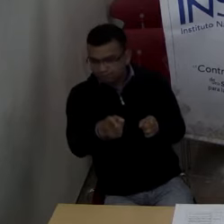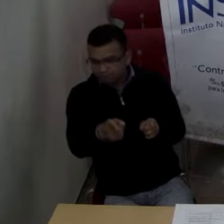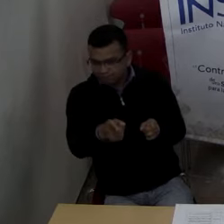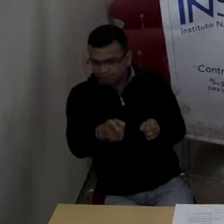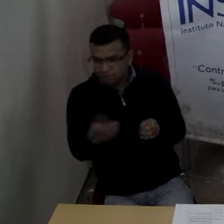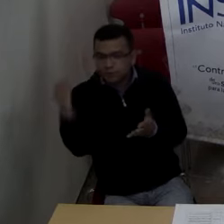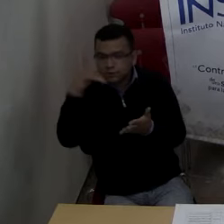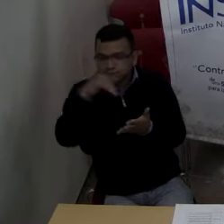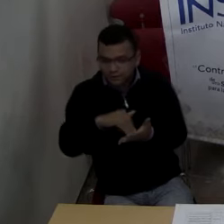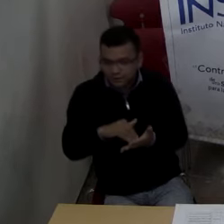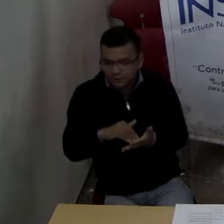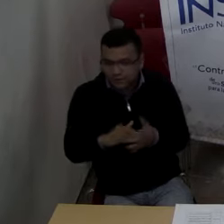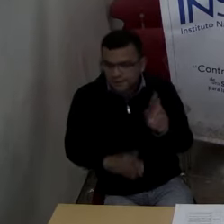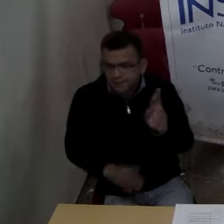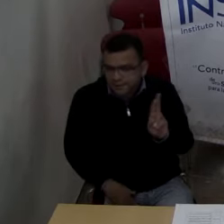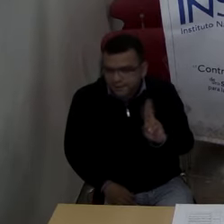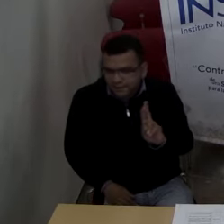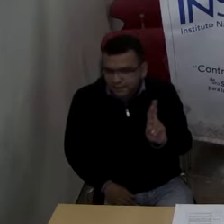R.